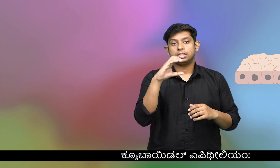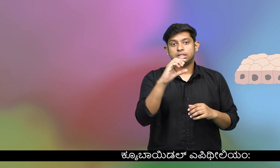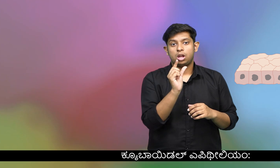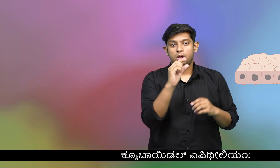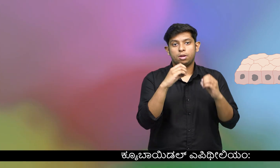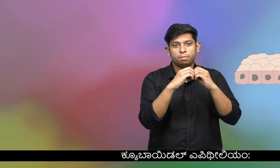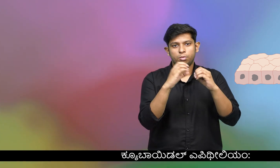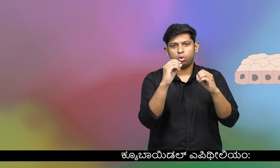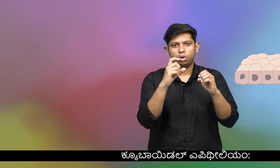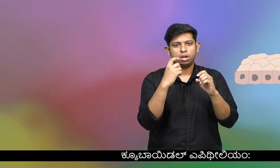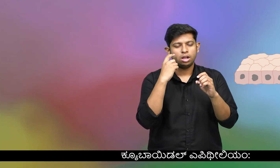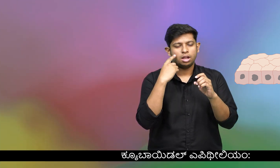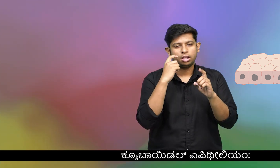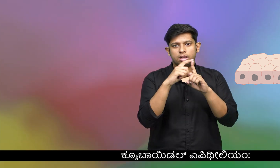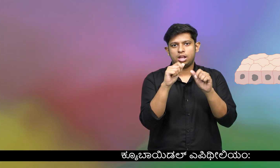ಕ್ಯೂಬಾಯ್ಡಲ್ ಎಪಿಥೀಲಿಯಂ.